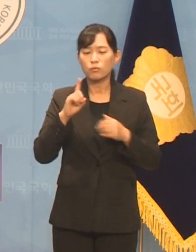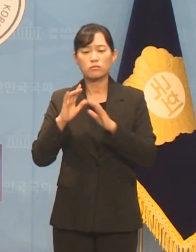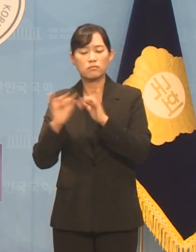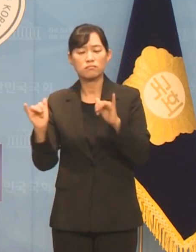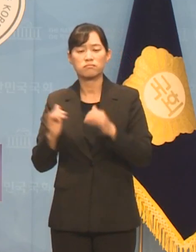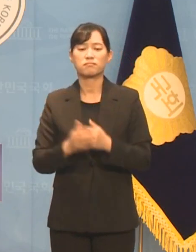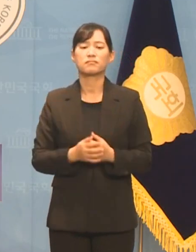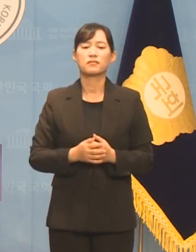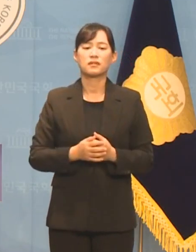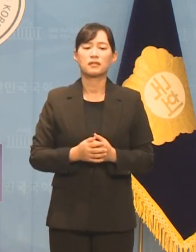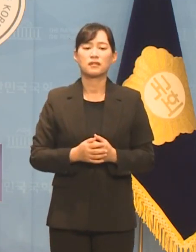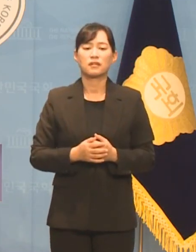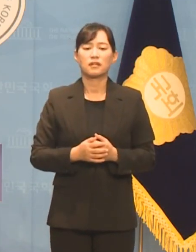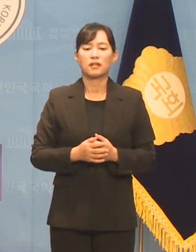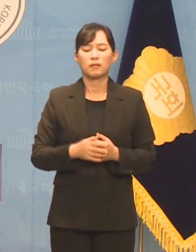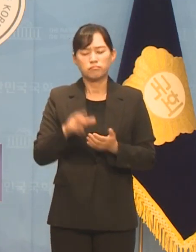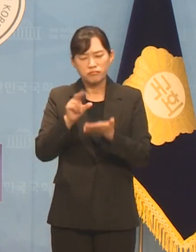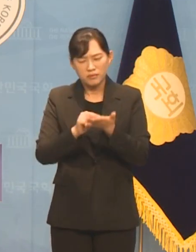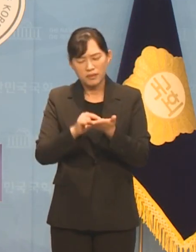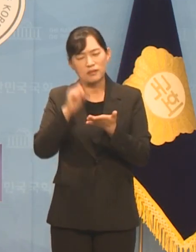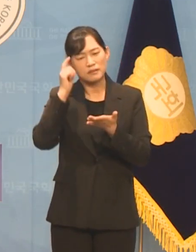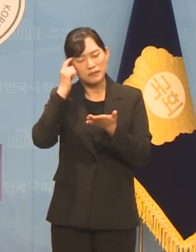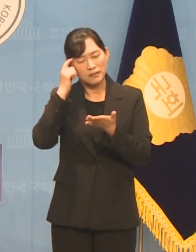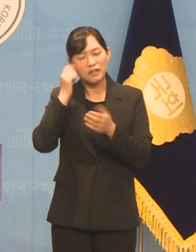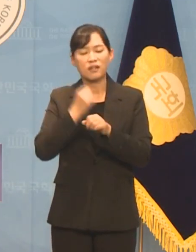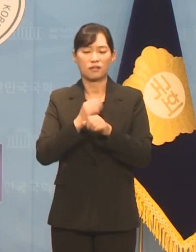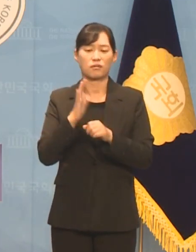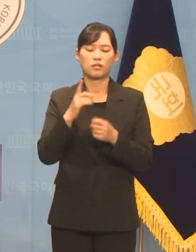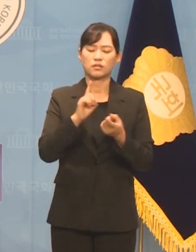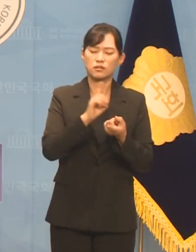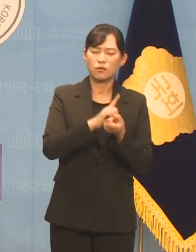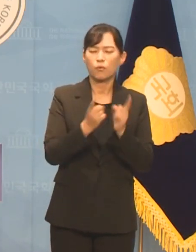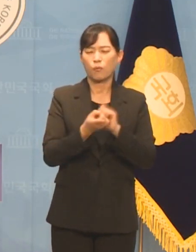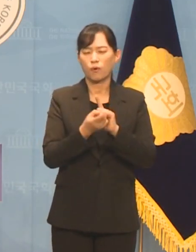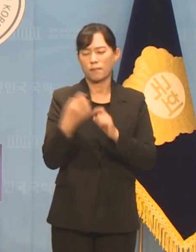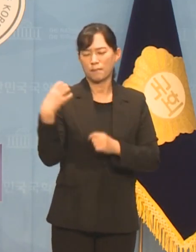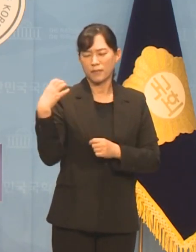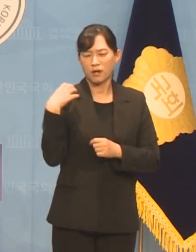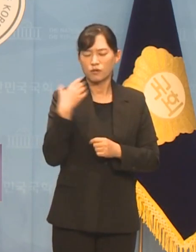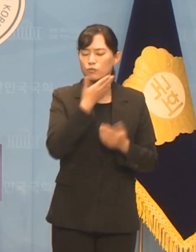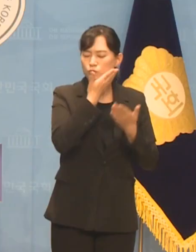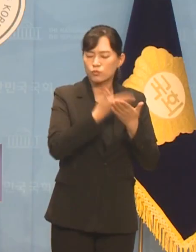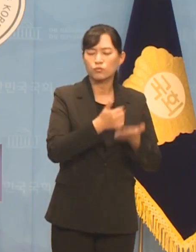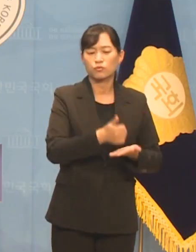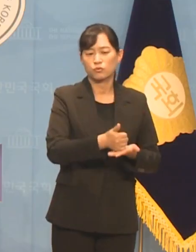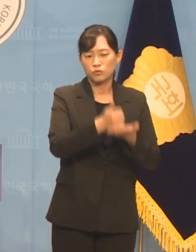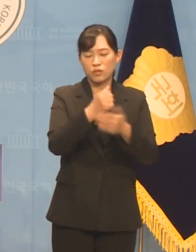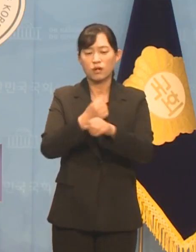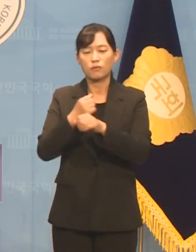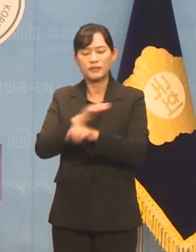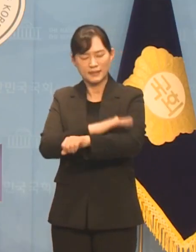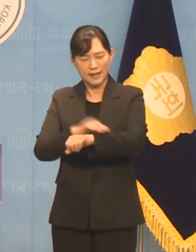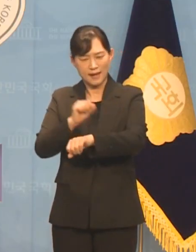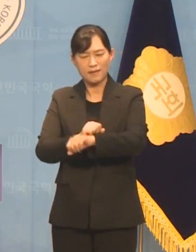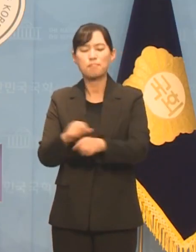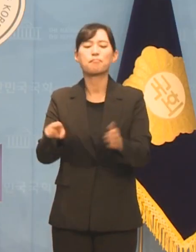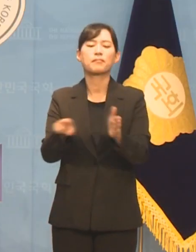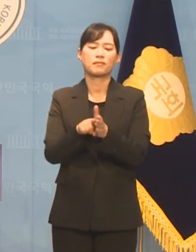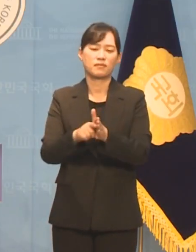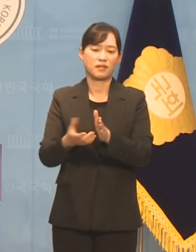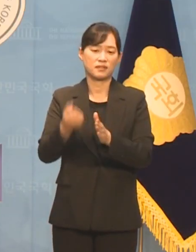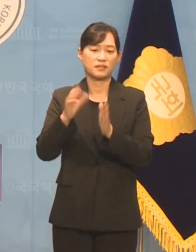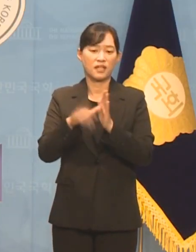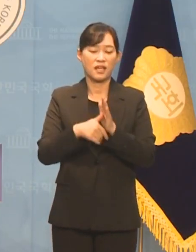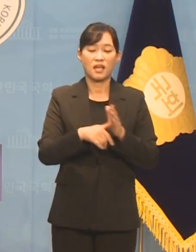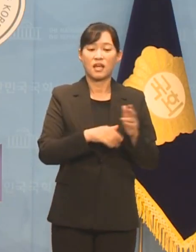누군가는 리스크를 생각해야 합니다. 서로의 역할을 존중하고 잘해낼 것이라는 믿음을 가질 때 기업은